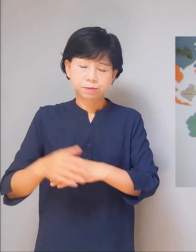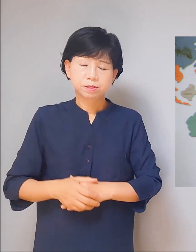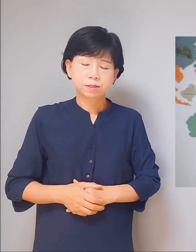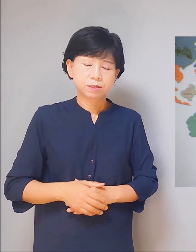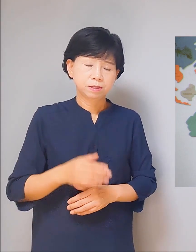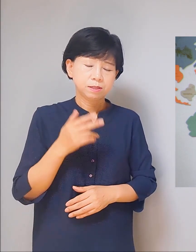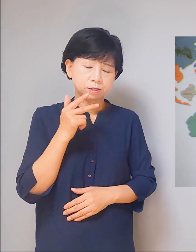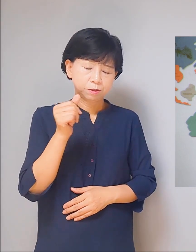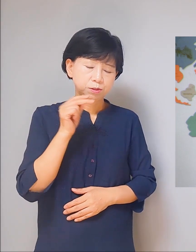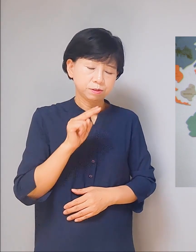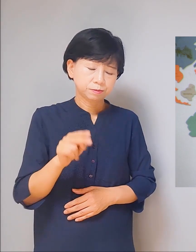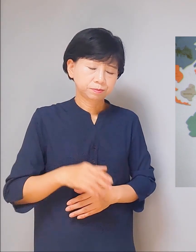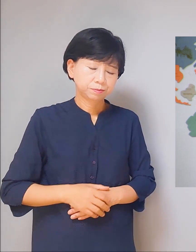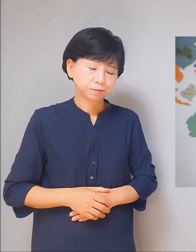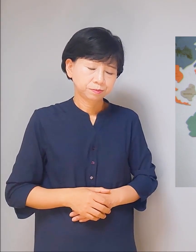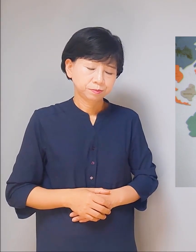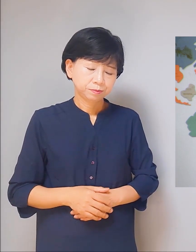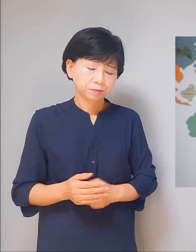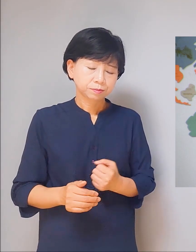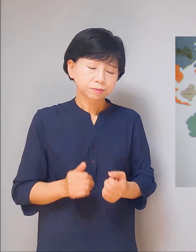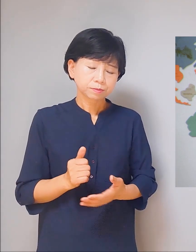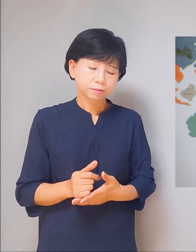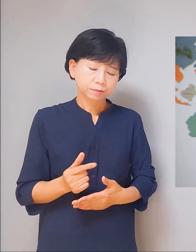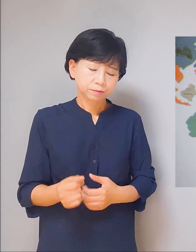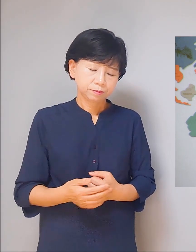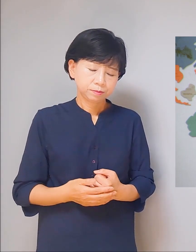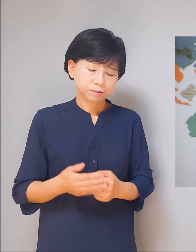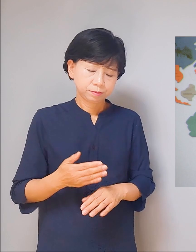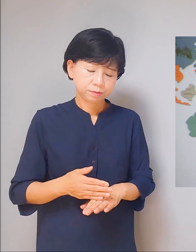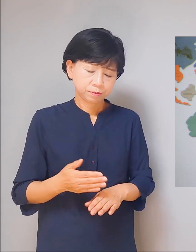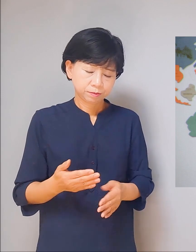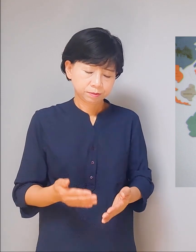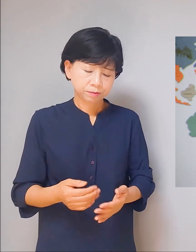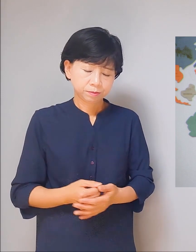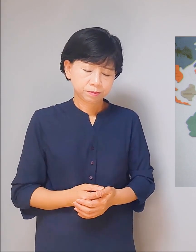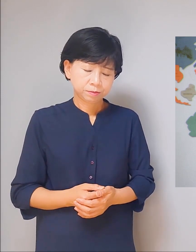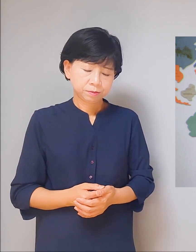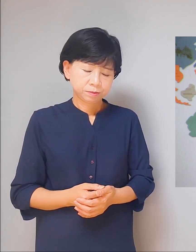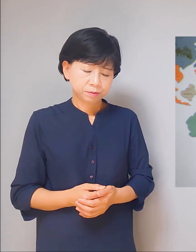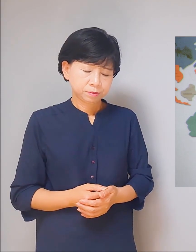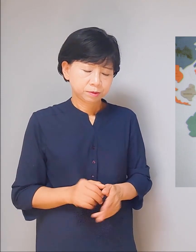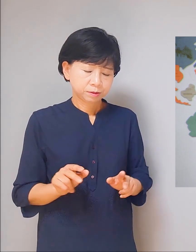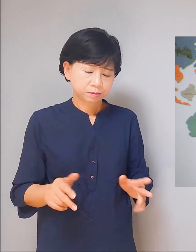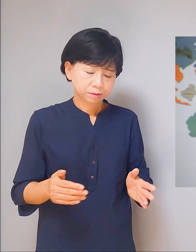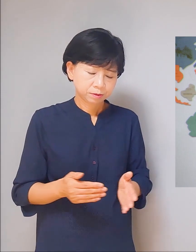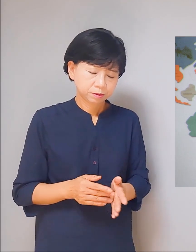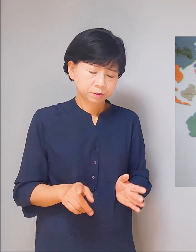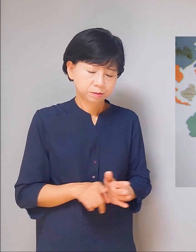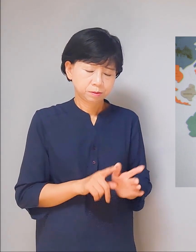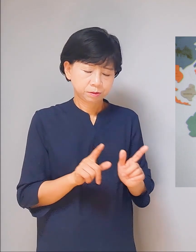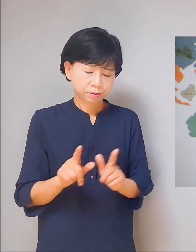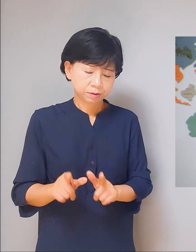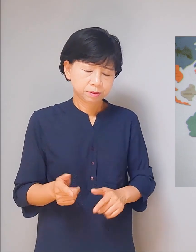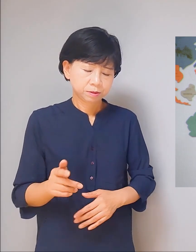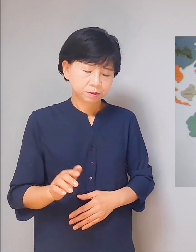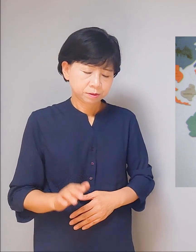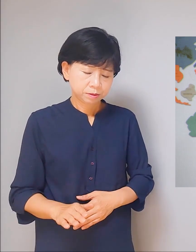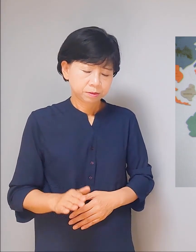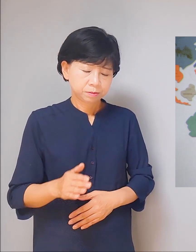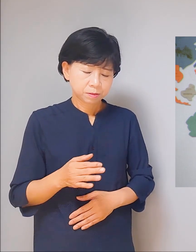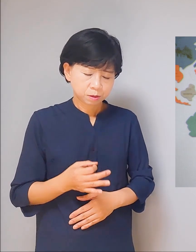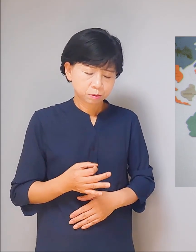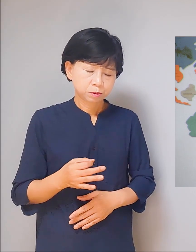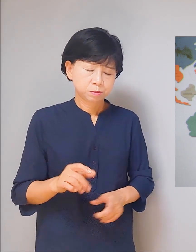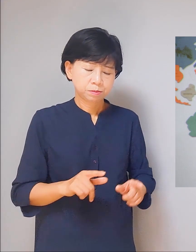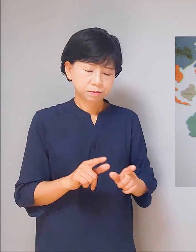기도합니다. 주여, 하나님 아버지 은혜를 감사합니다. 여지껏 믿음으로 산다 생각했는데 내